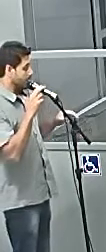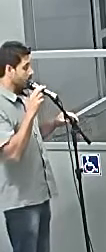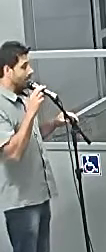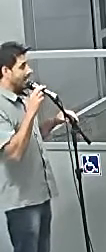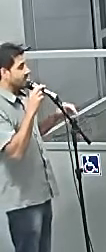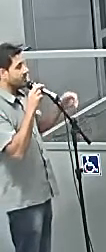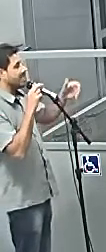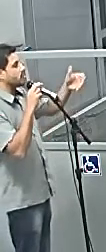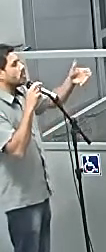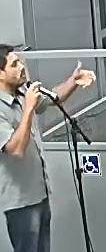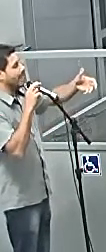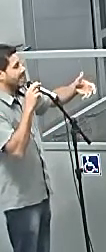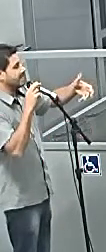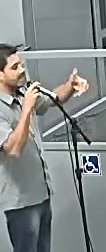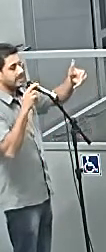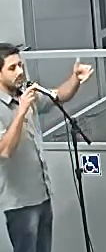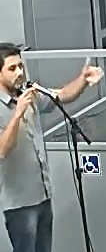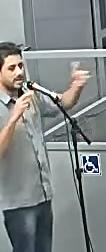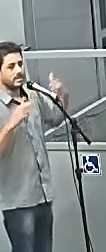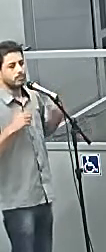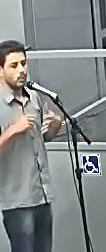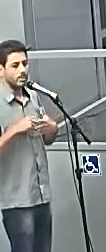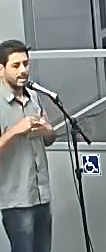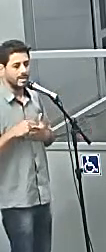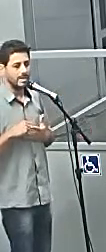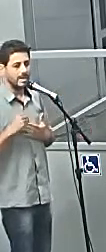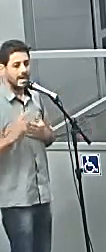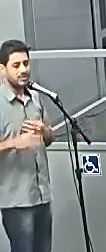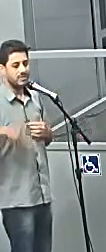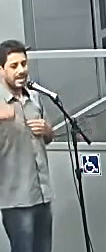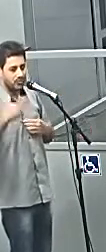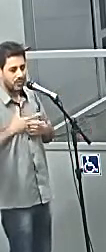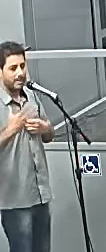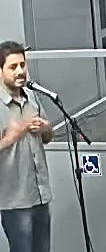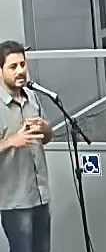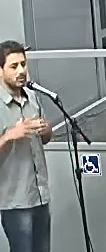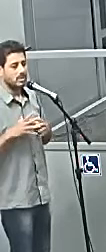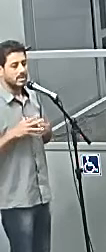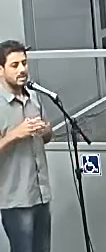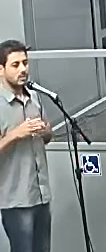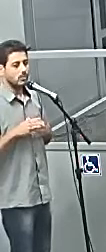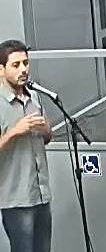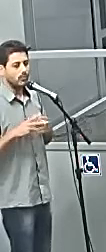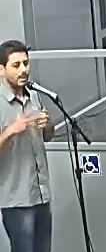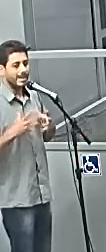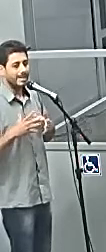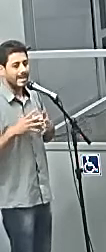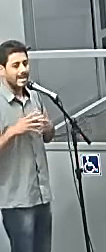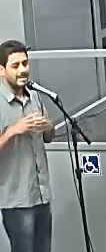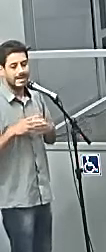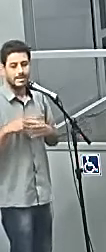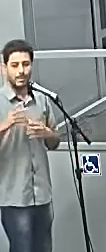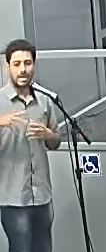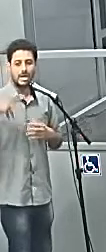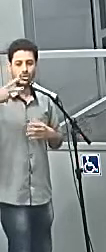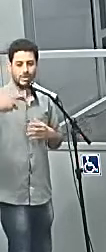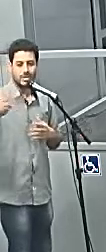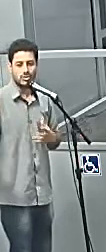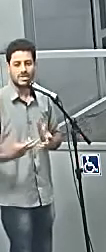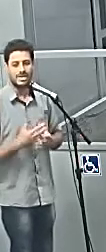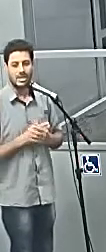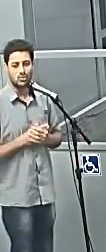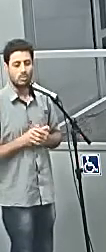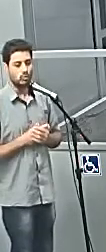então atividades como essa essa audiência pública atividade informação são fundamentais até pra